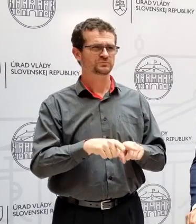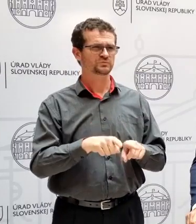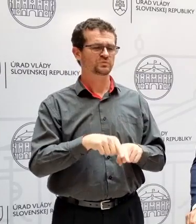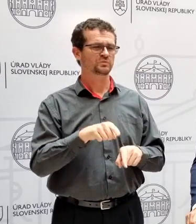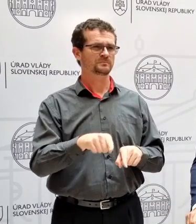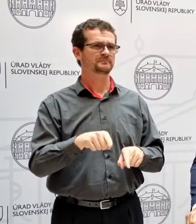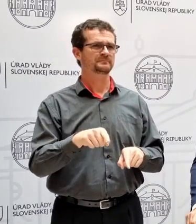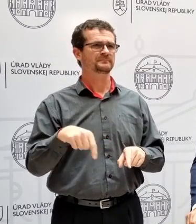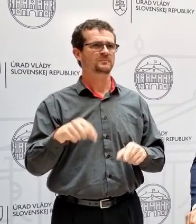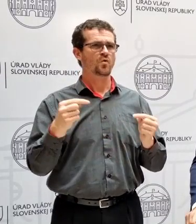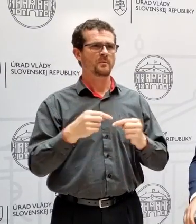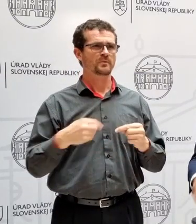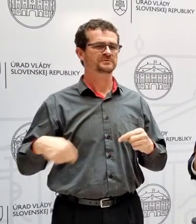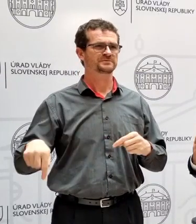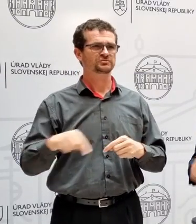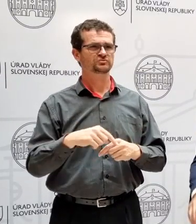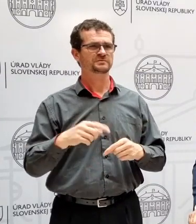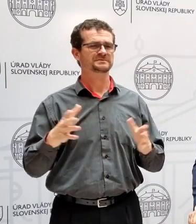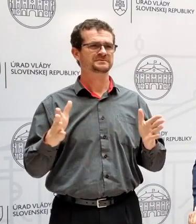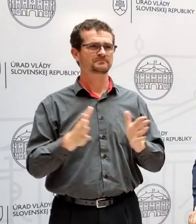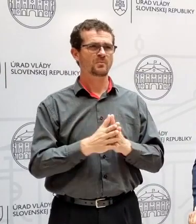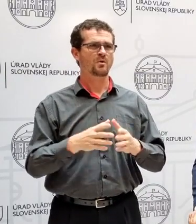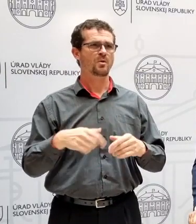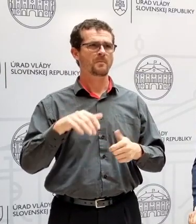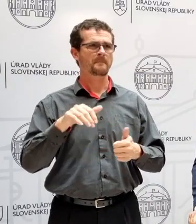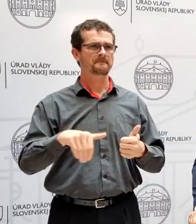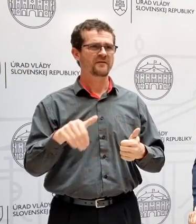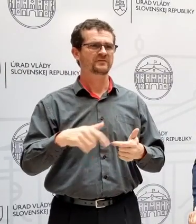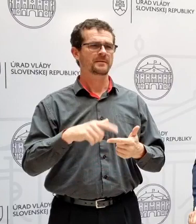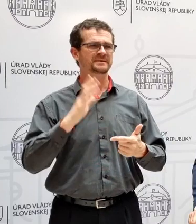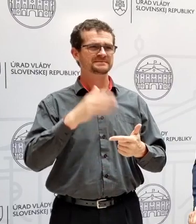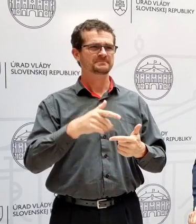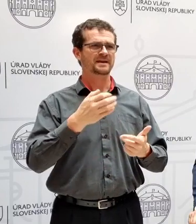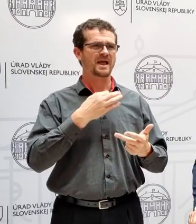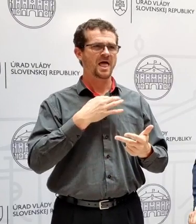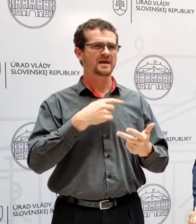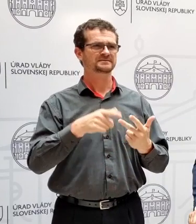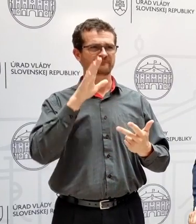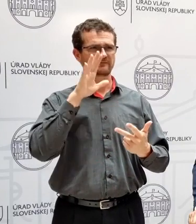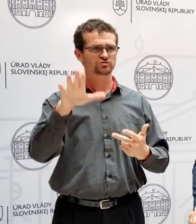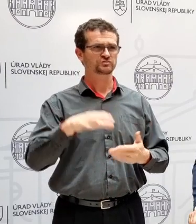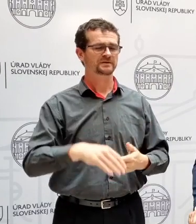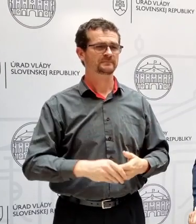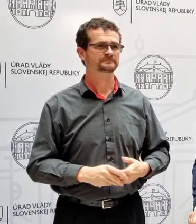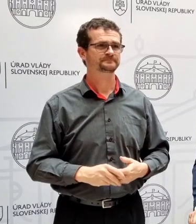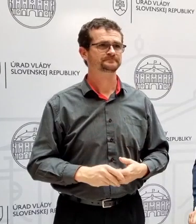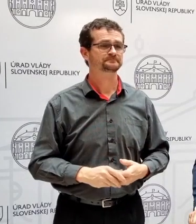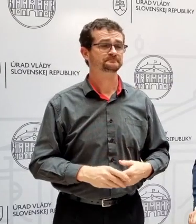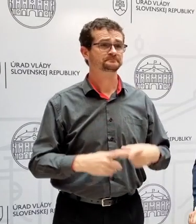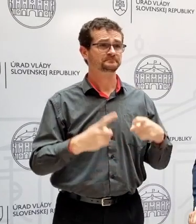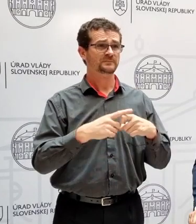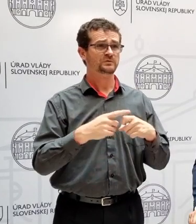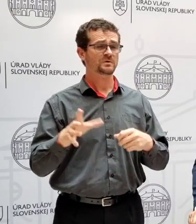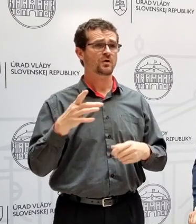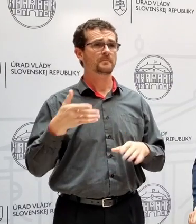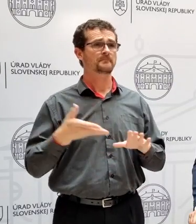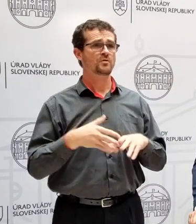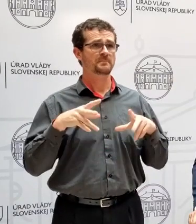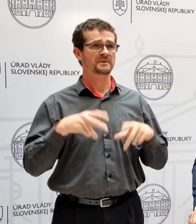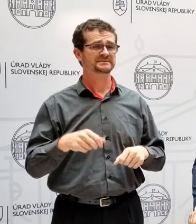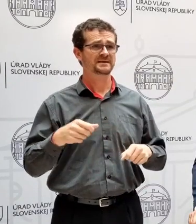nejakým spôsobom z tých opozičných hlavíc spolu aj s mafošmi, z Osmeru, z Hlasu aj s fašistami. Tak ale Martin Klus je hra ako meno na